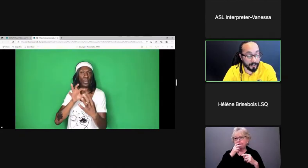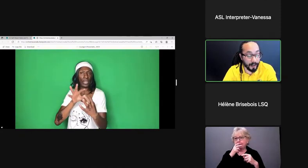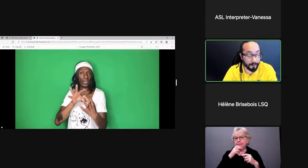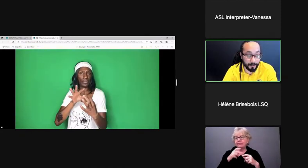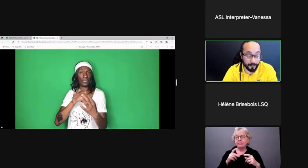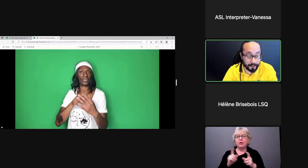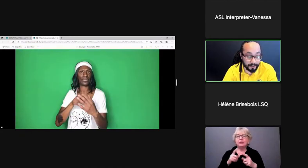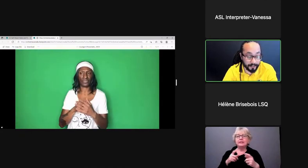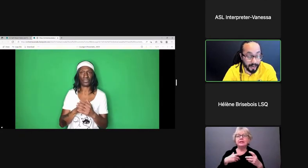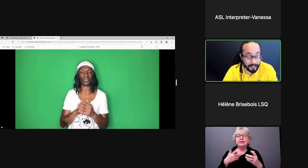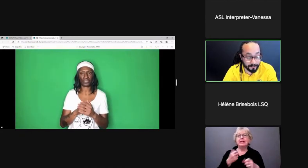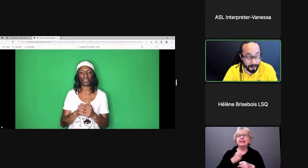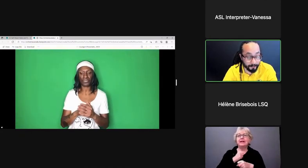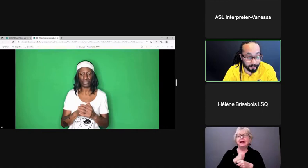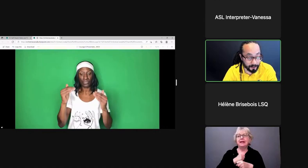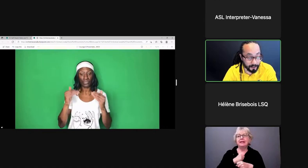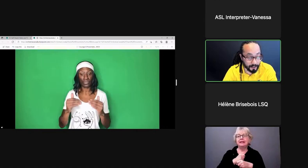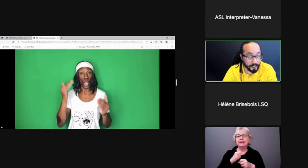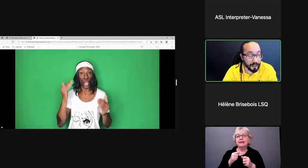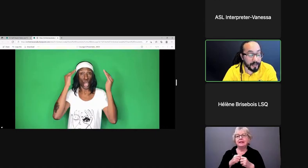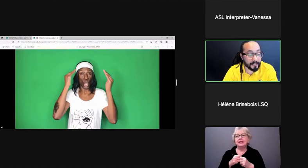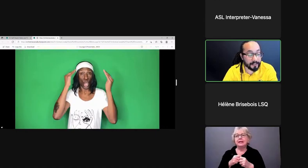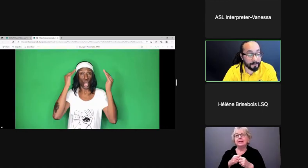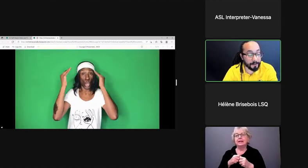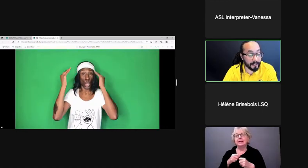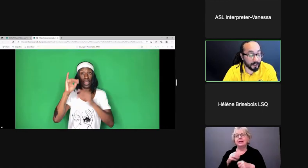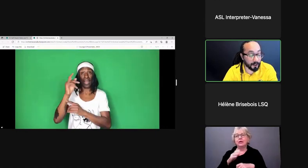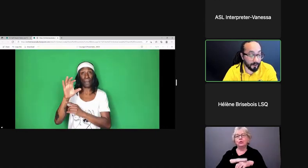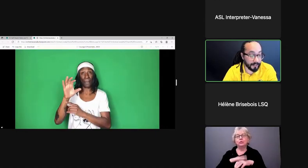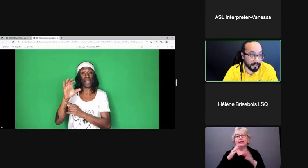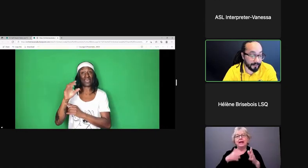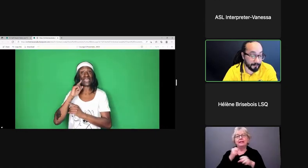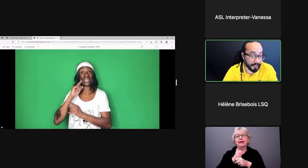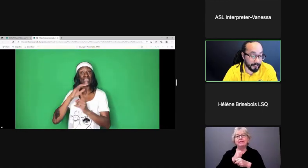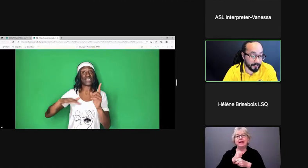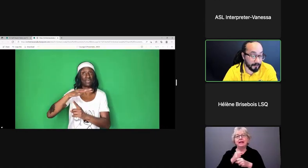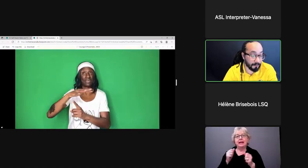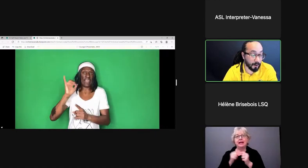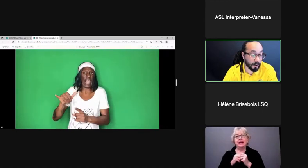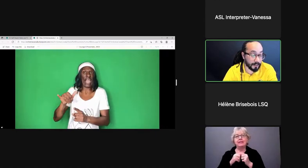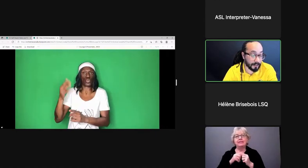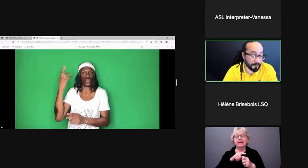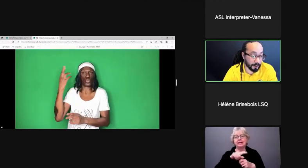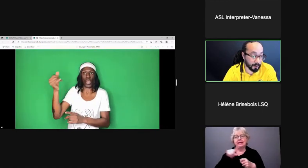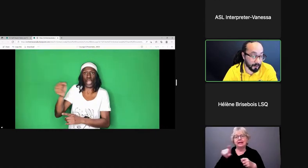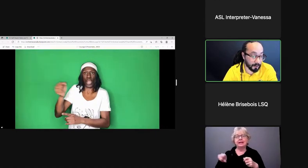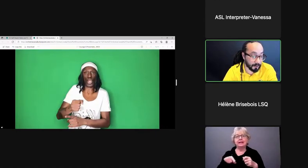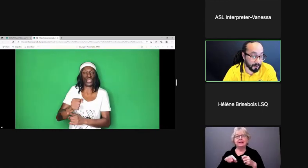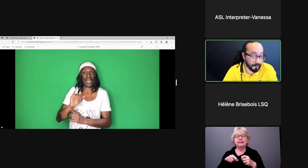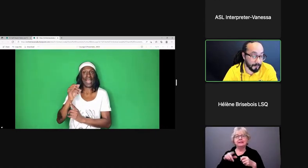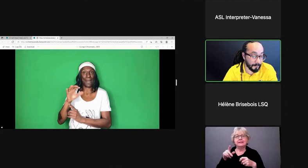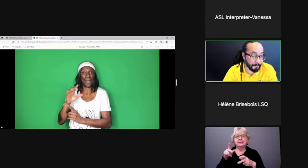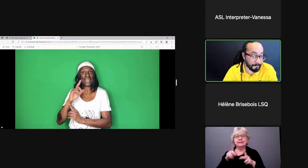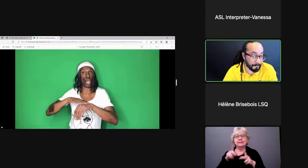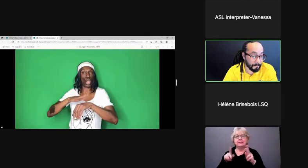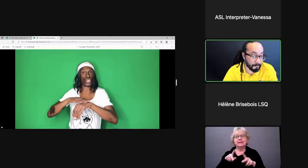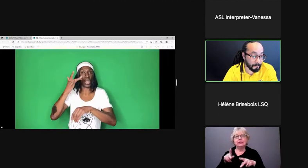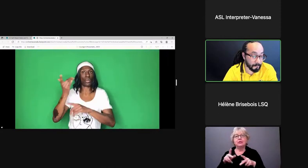Et puis, d'avoir des consultants qui travaillent avec les IBP aussi, ça peut certainement